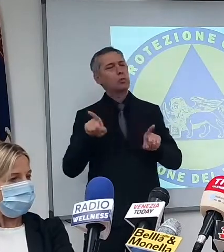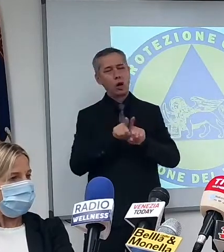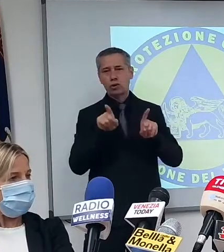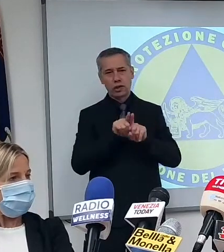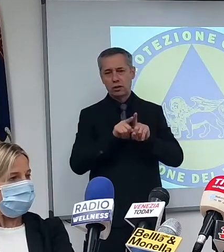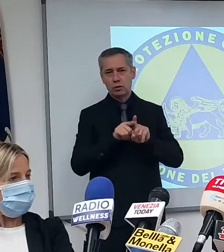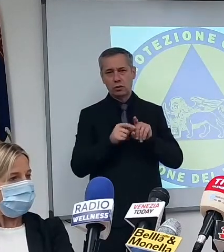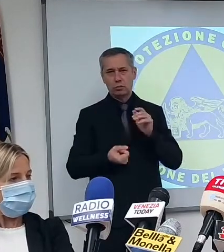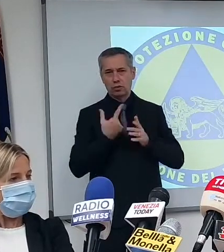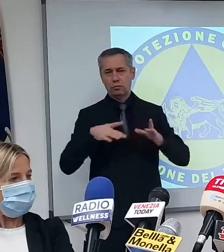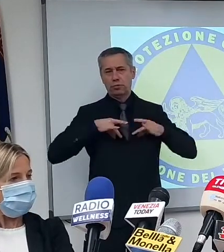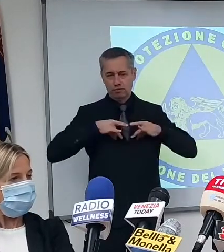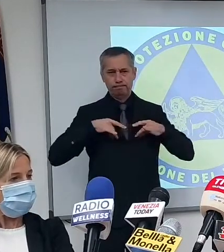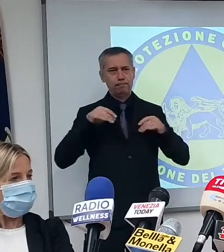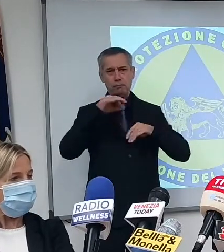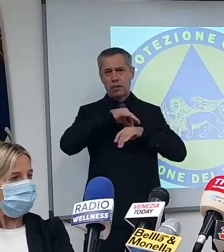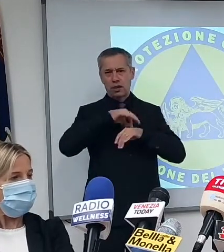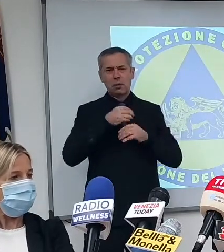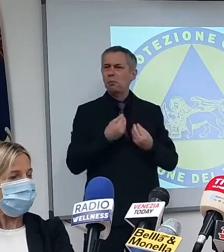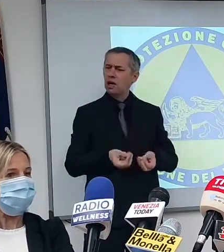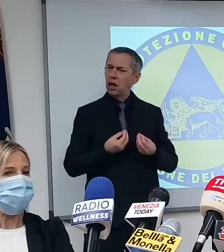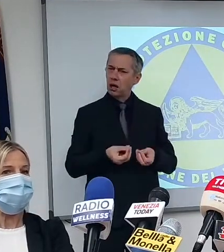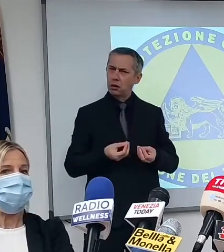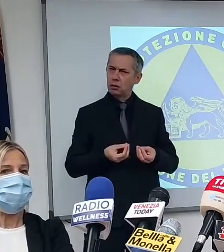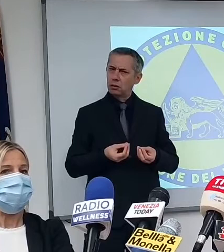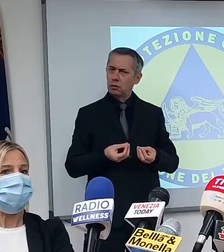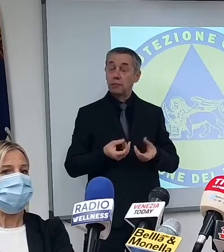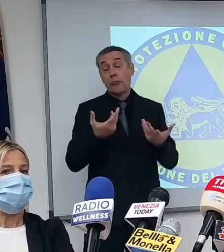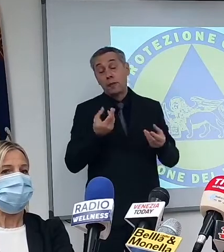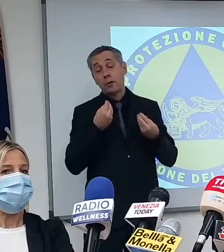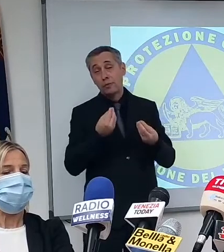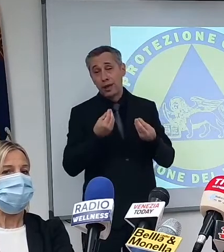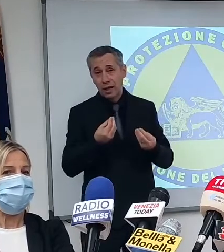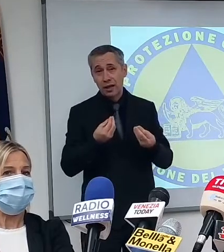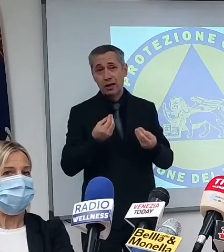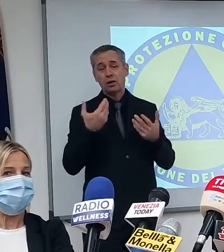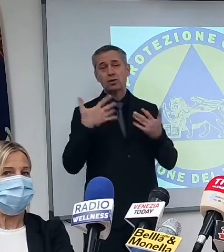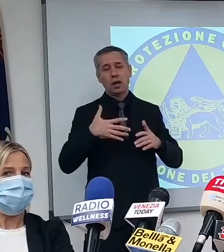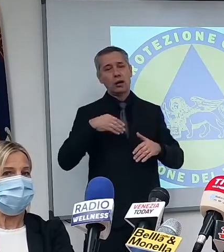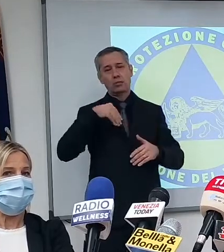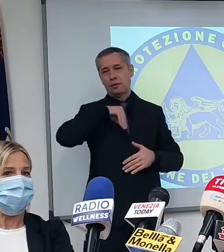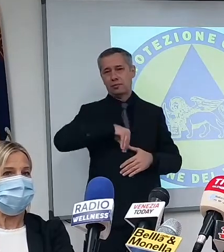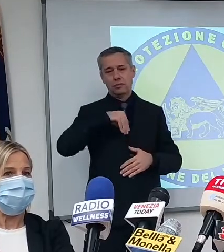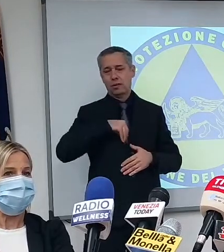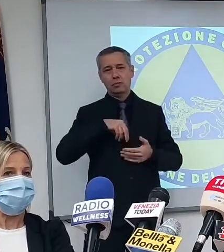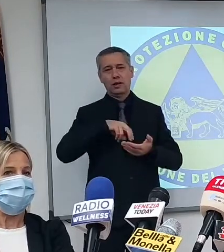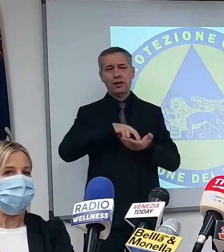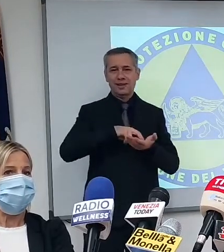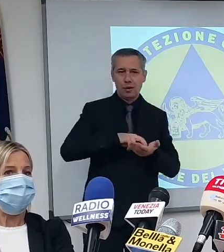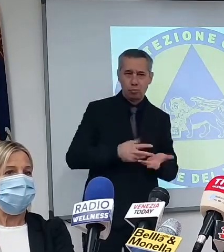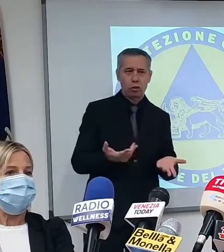l'infezione. Perché sono pazienti fondamentalmente molto debilitati, questi sì sono